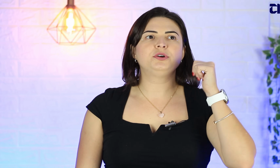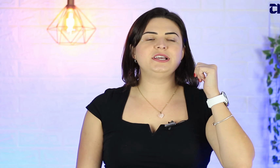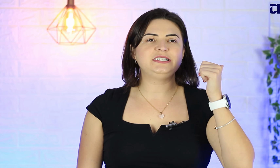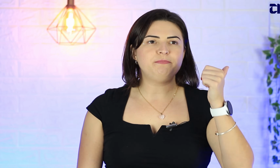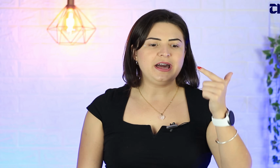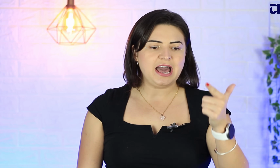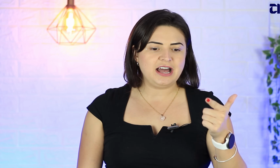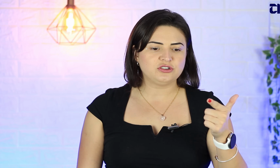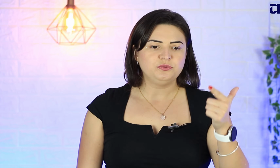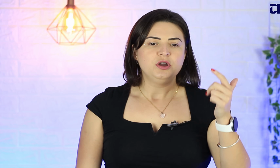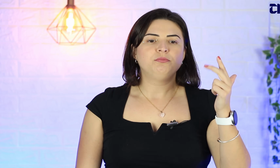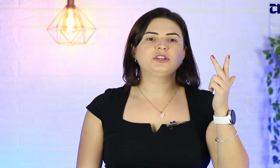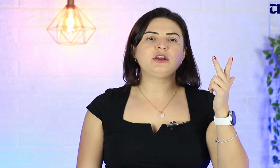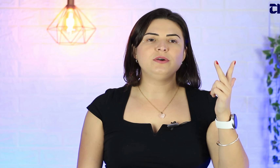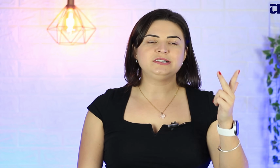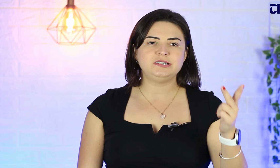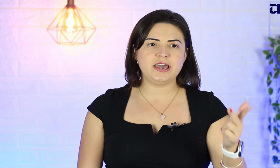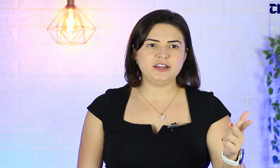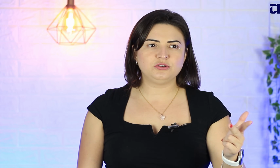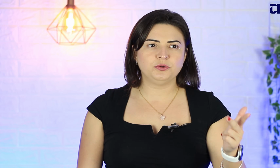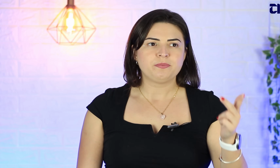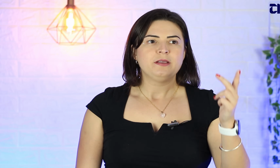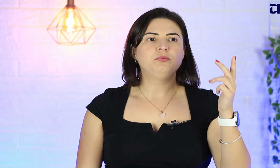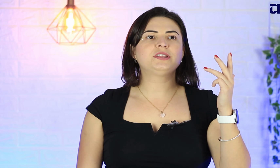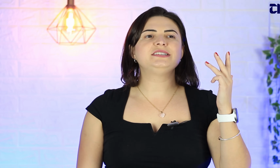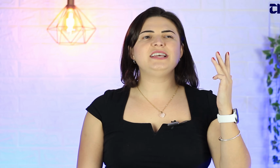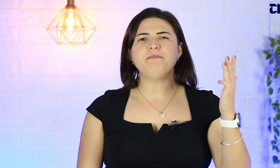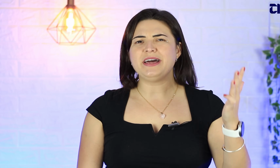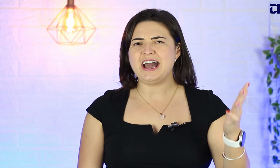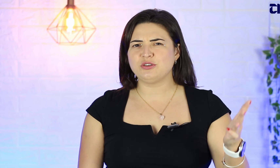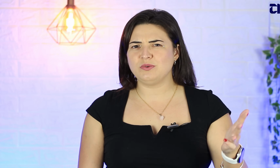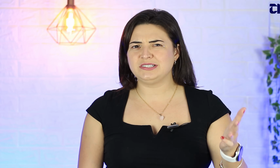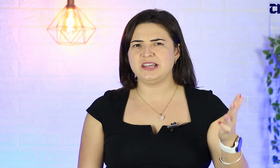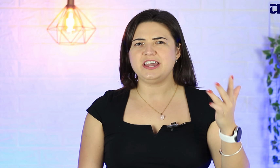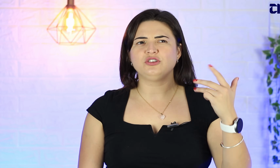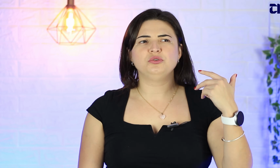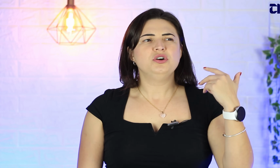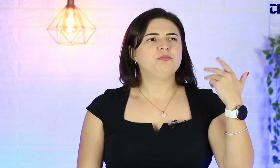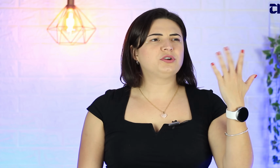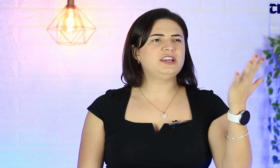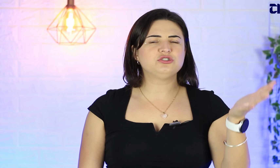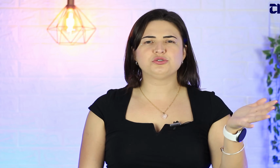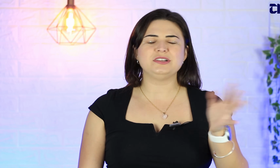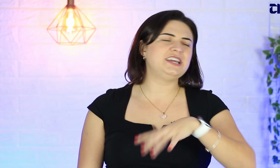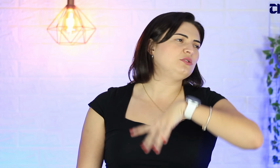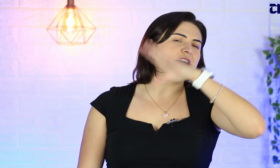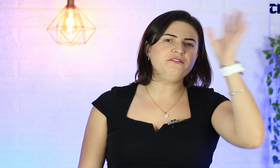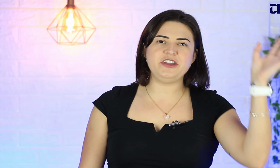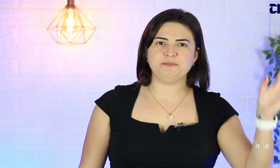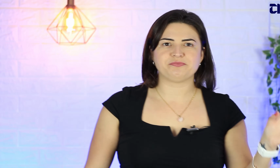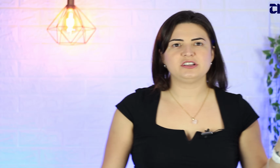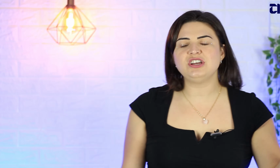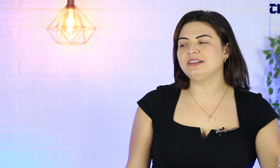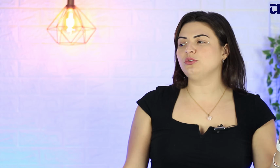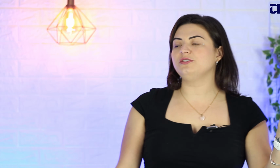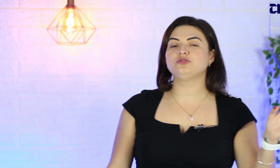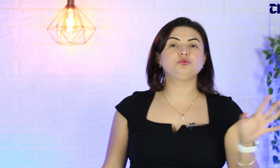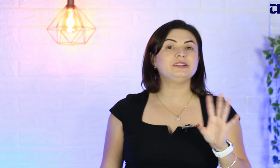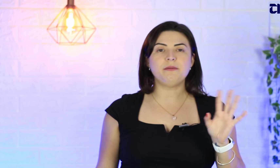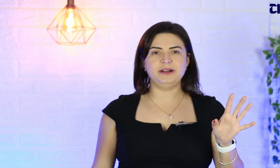porquê separado, porquê com acento, porquê separado com acento, porquê junto com acento. Enfim, já estou até